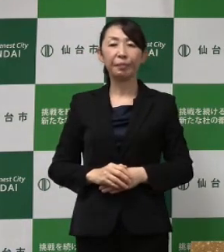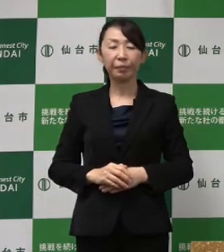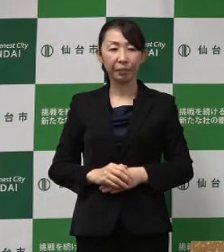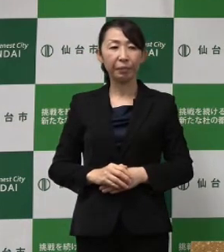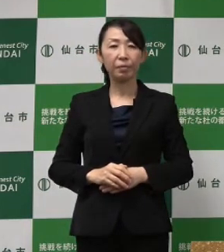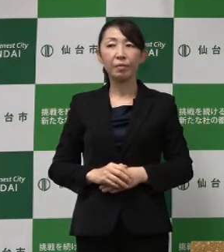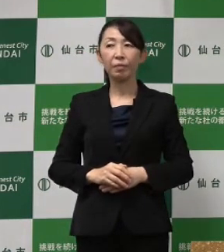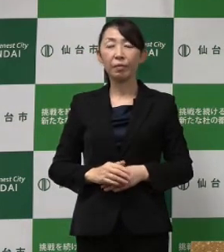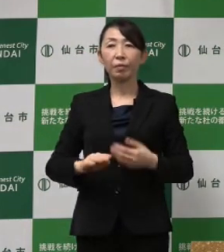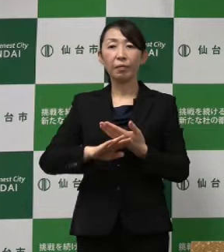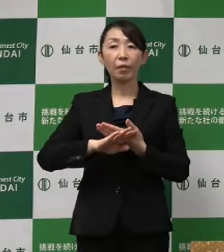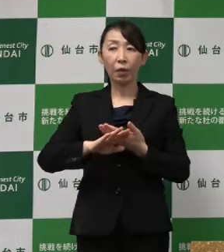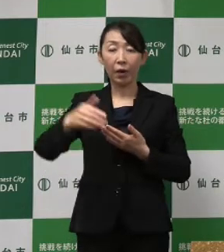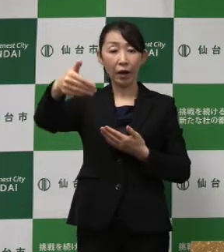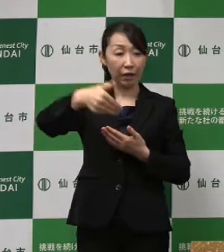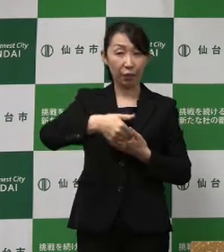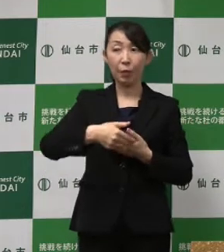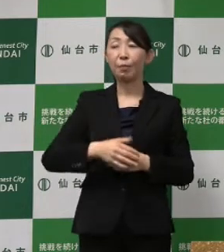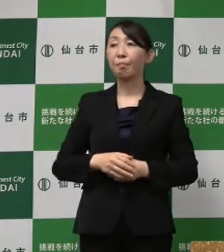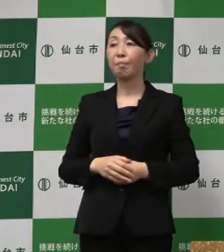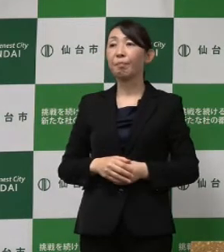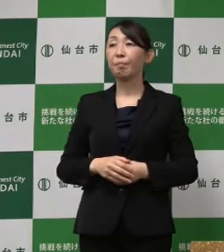はい、他にご質問はいかがでしょうか。どうぞ。